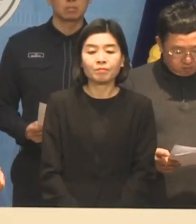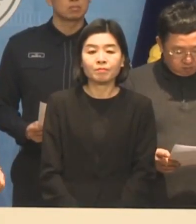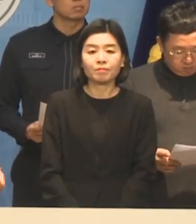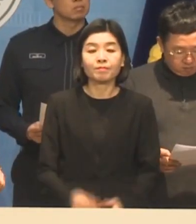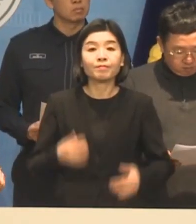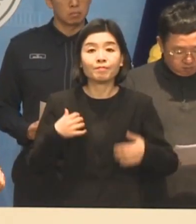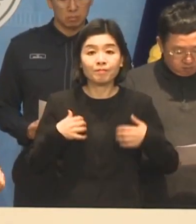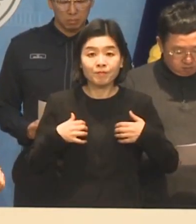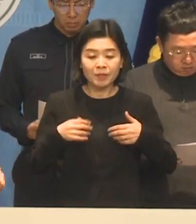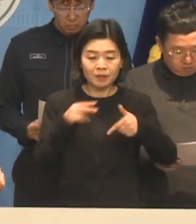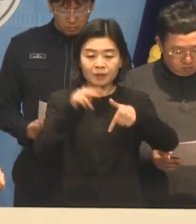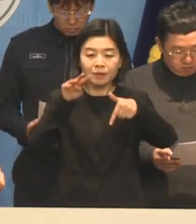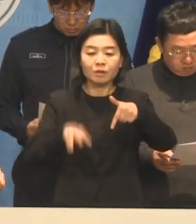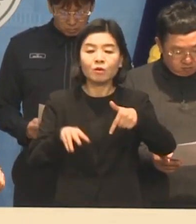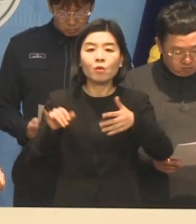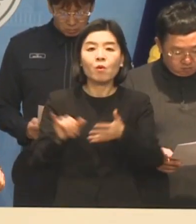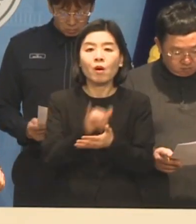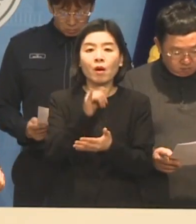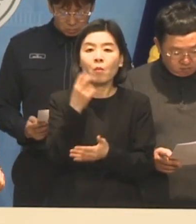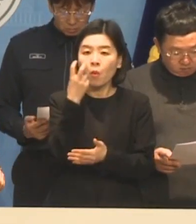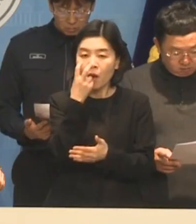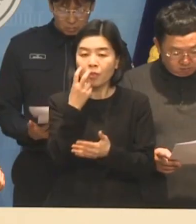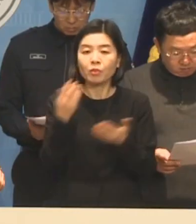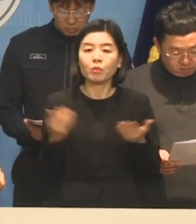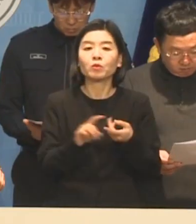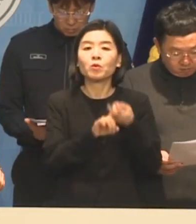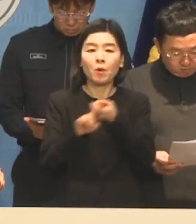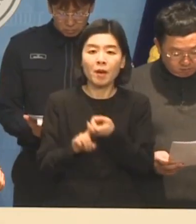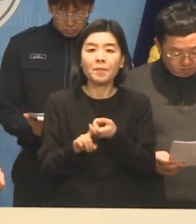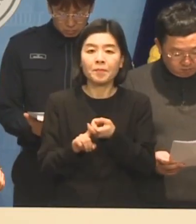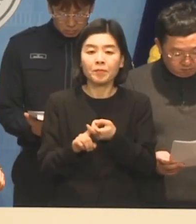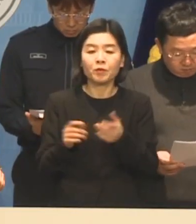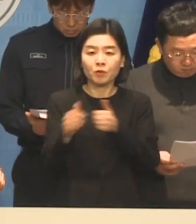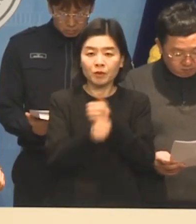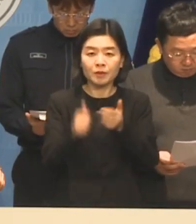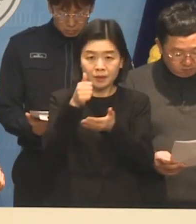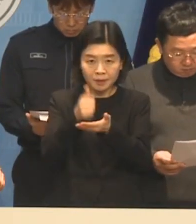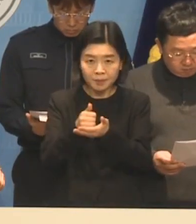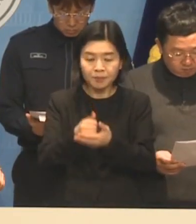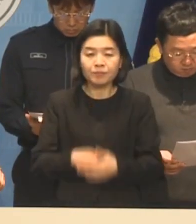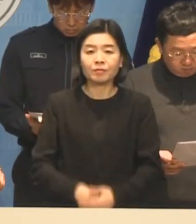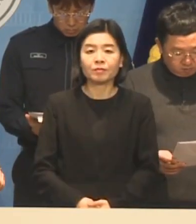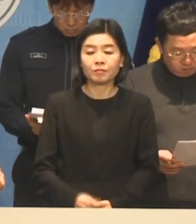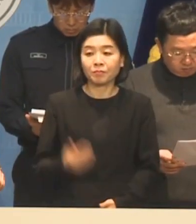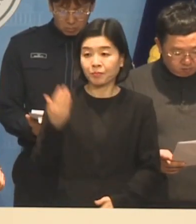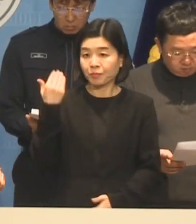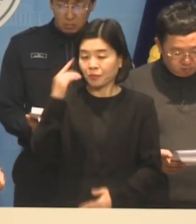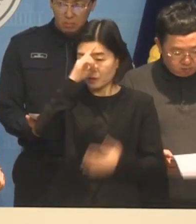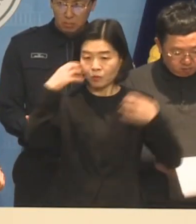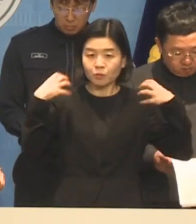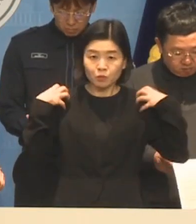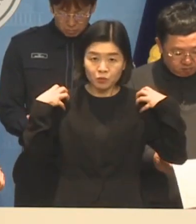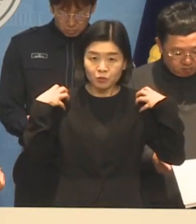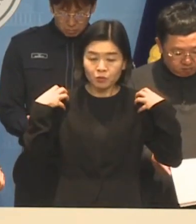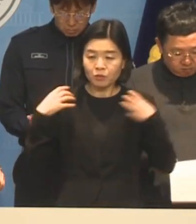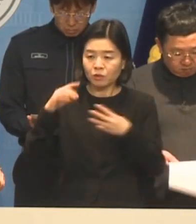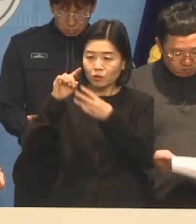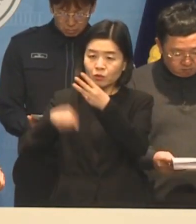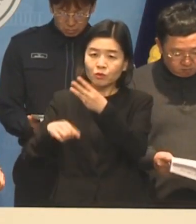반갑습니다. 인천국제공항 보안노동조합 위원장 공인수입니다. 최근 정부가 탄핵 정국